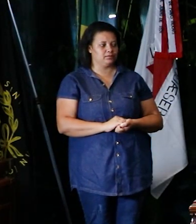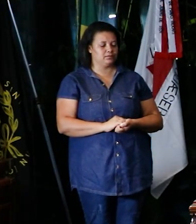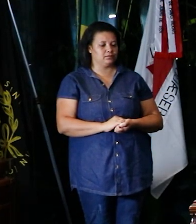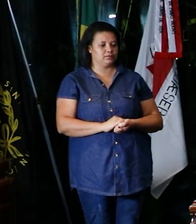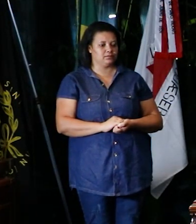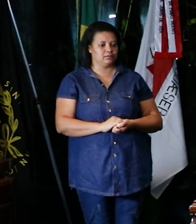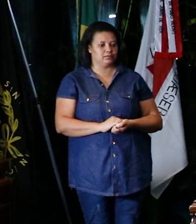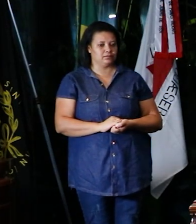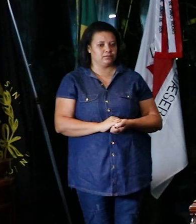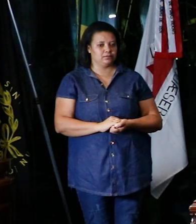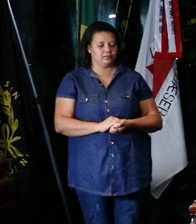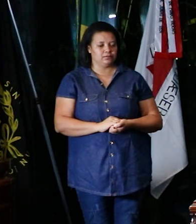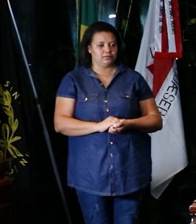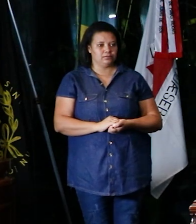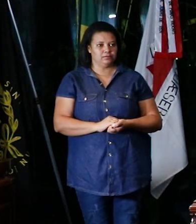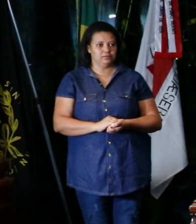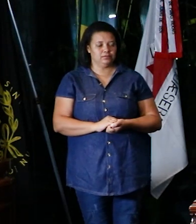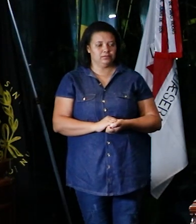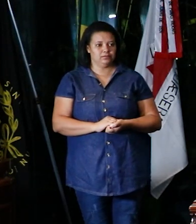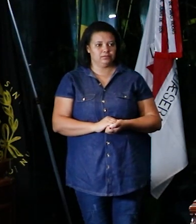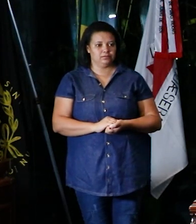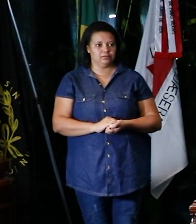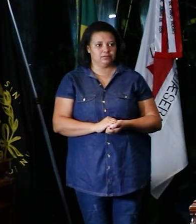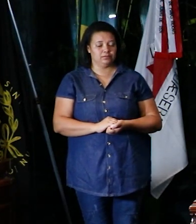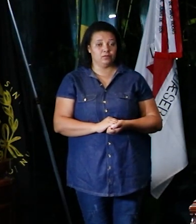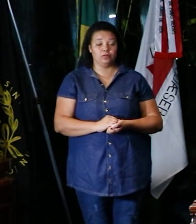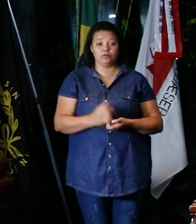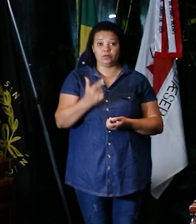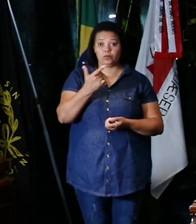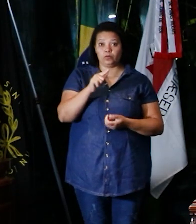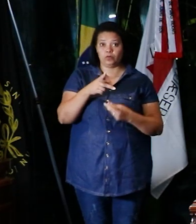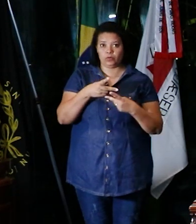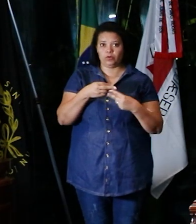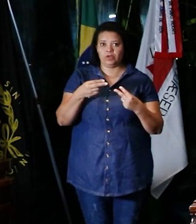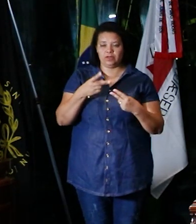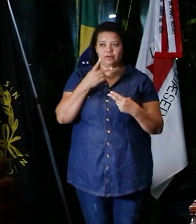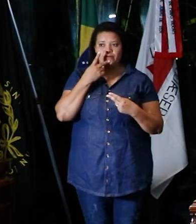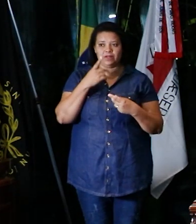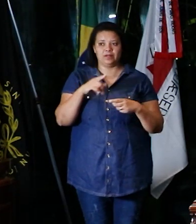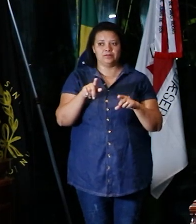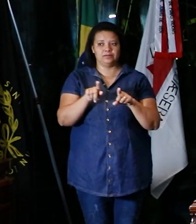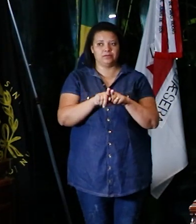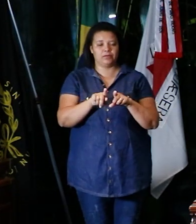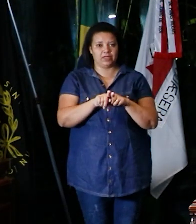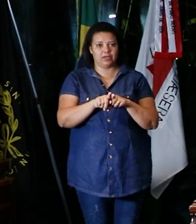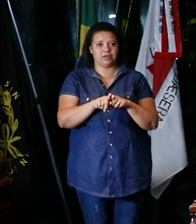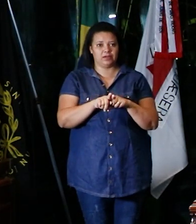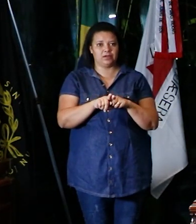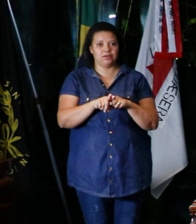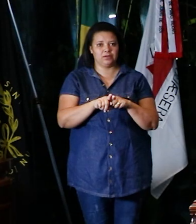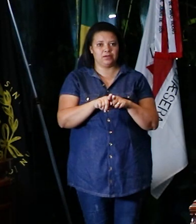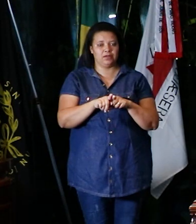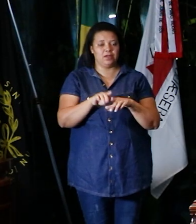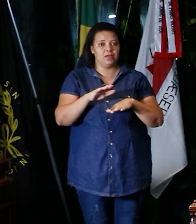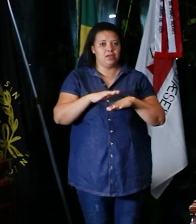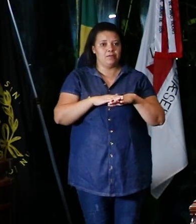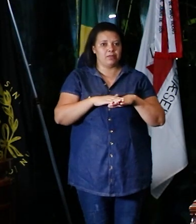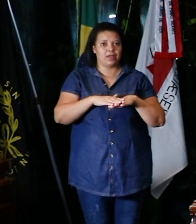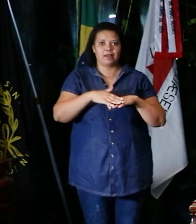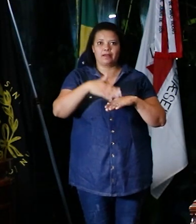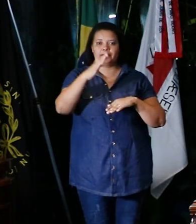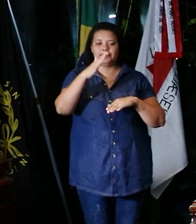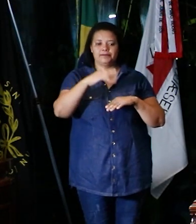Uma outra coisa que eu queria dizer, e para dizer que ele foi além do modernismo,